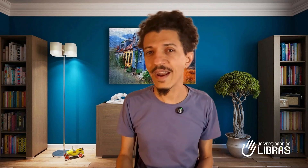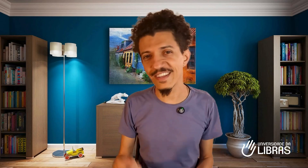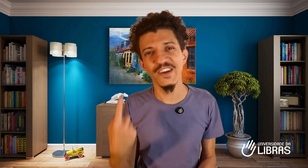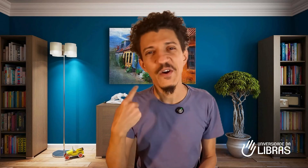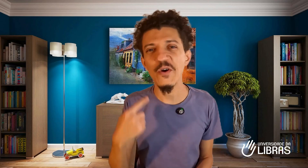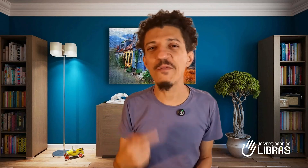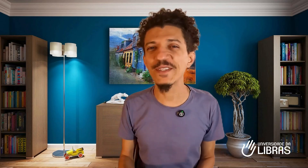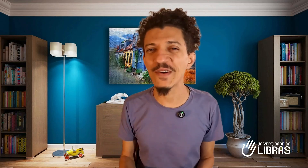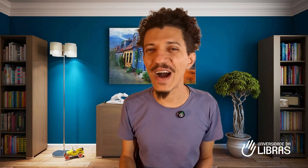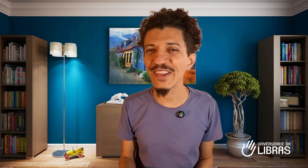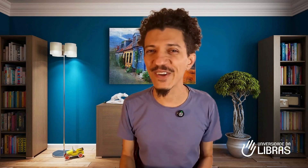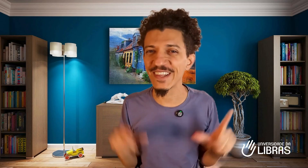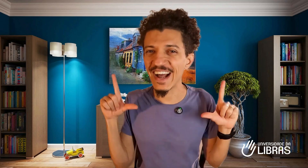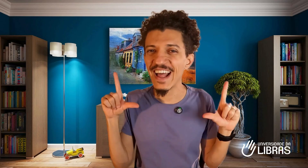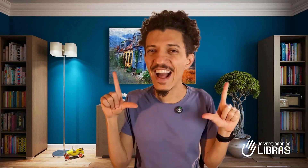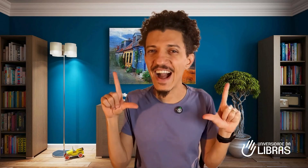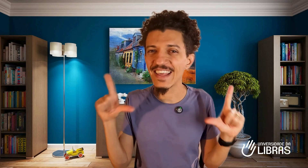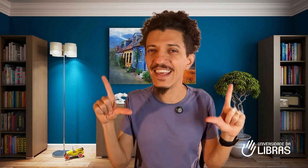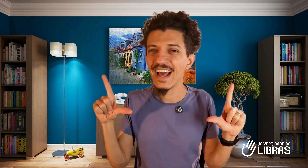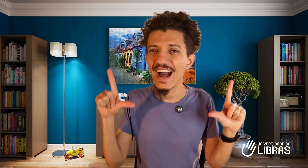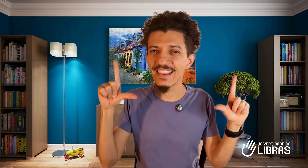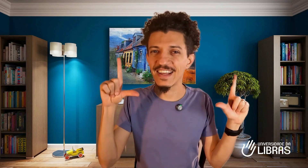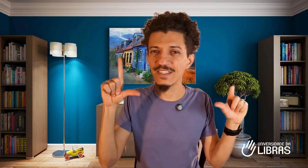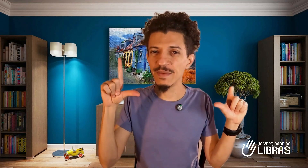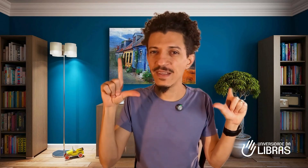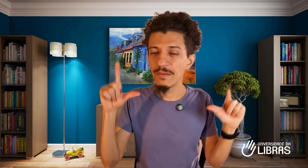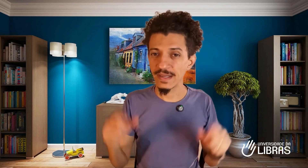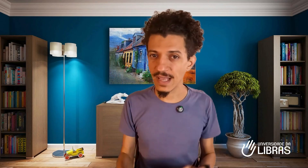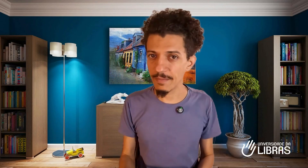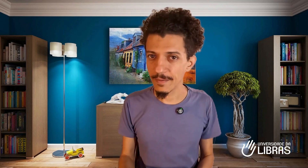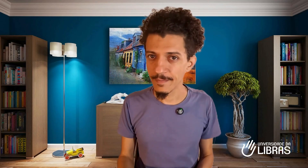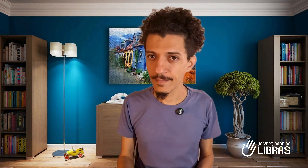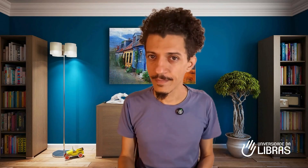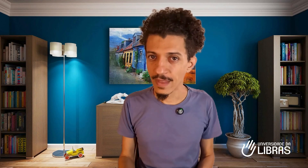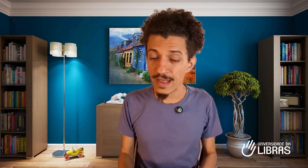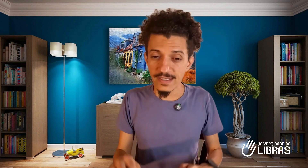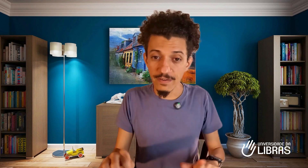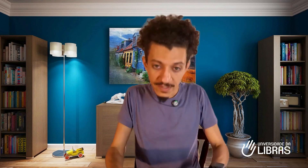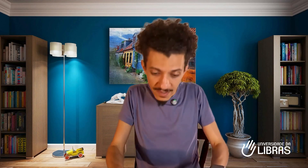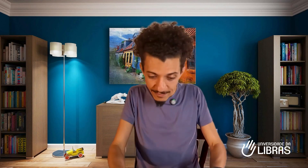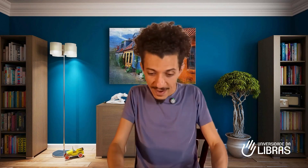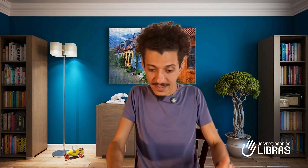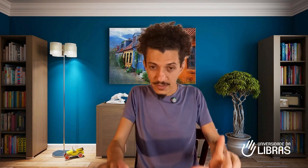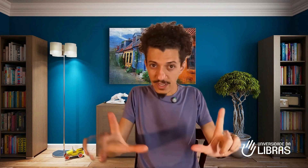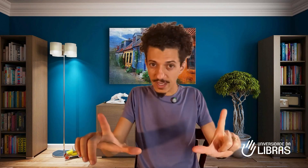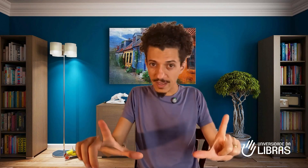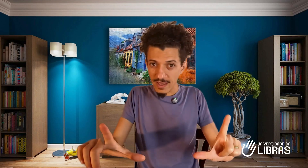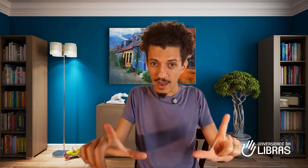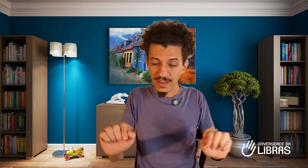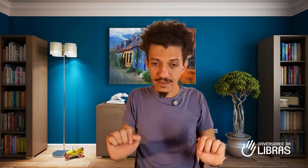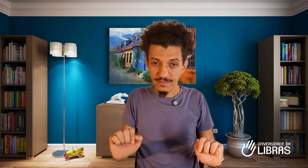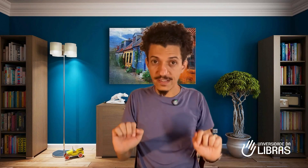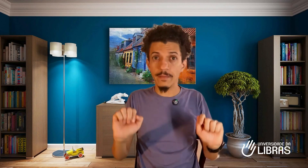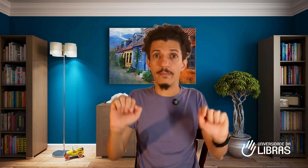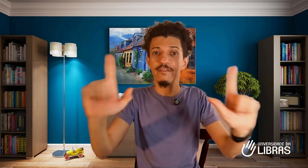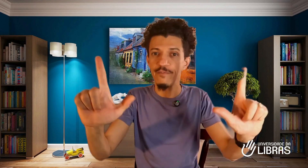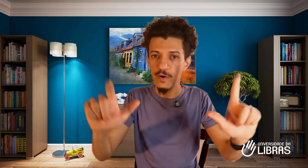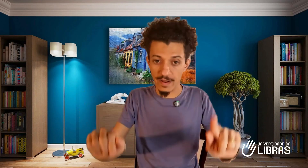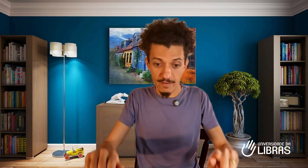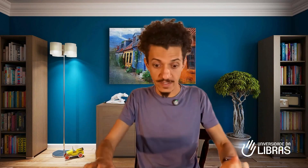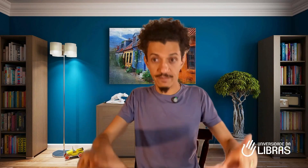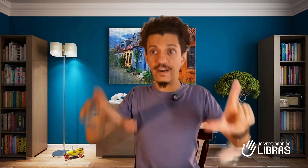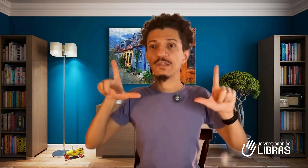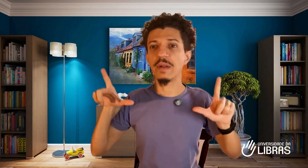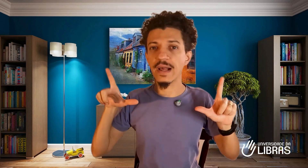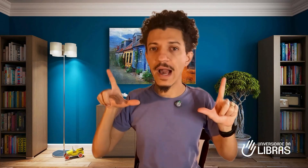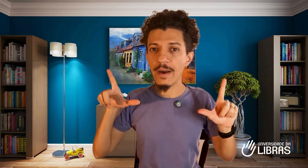na parede, como esse quadro que está aqui atrás de mim, percebe? Se você faz isso aqui, ao invés de você fazer para fora,